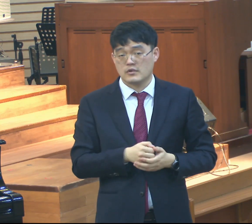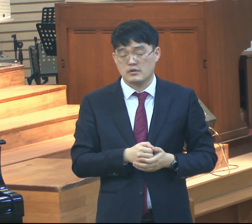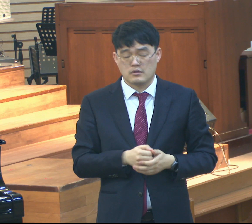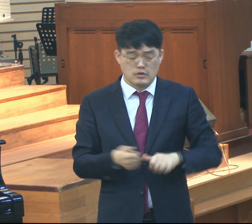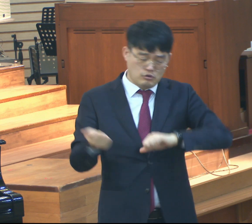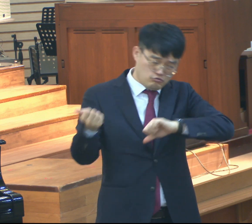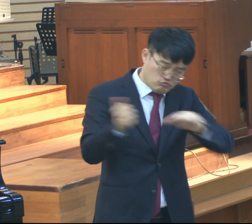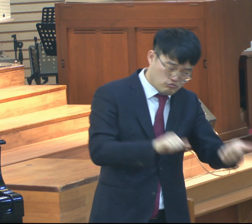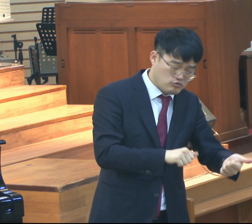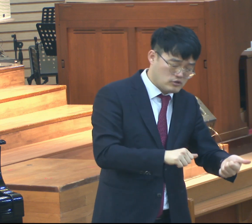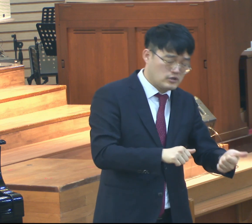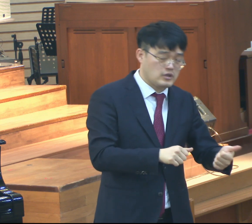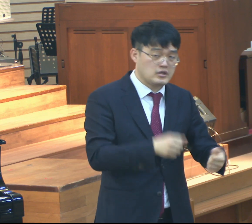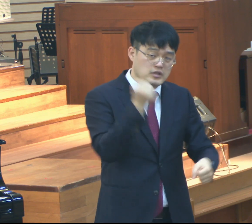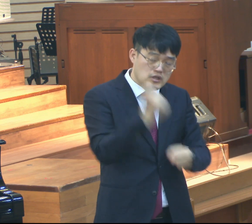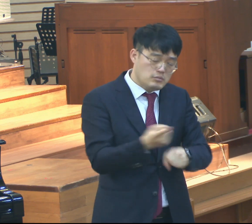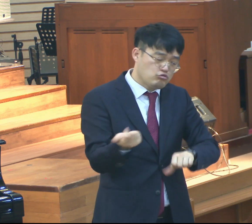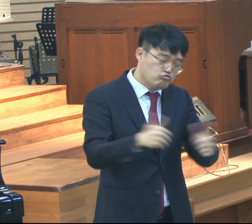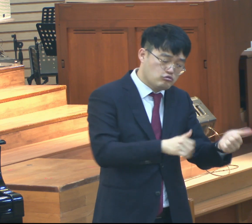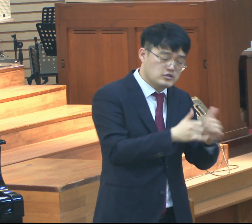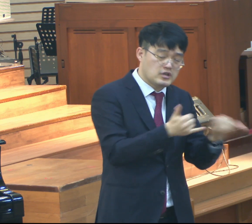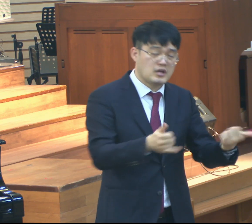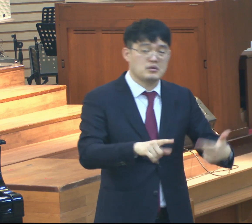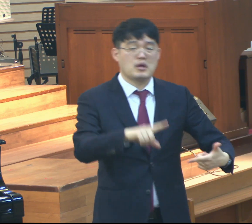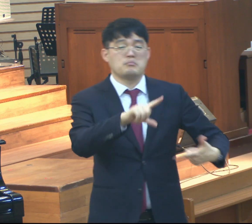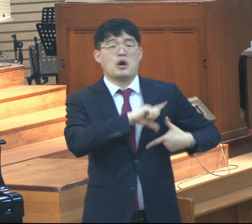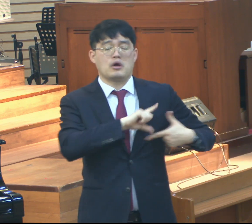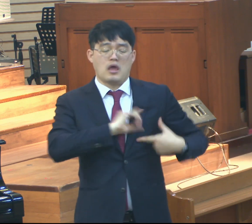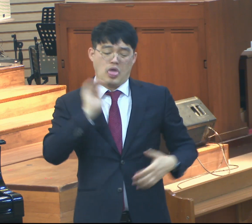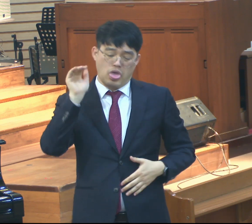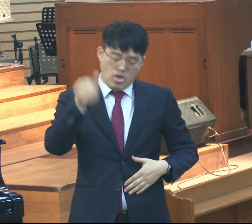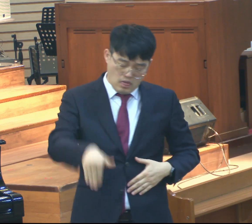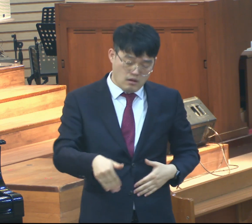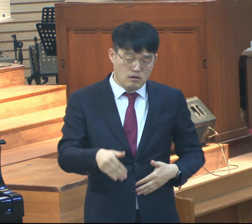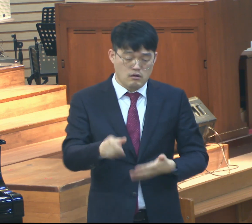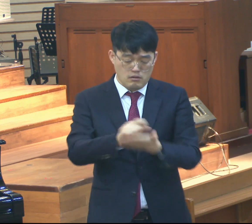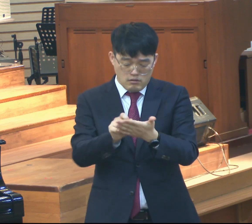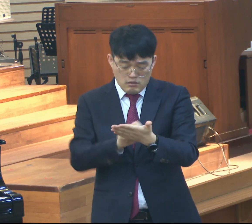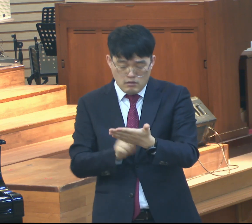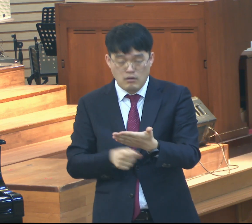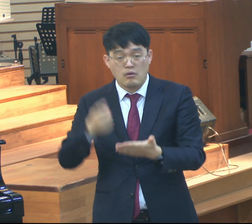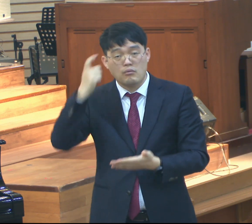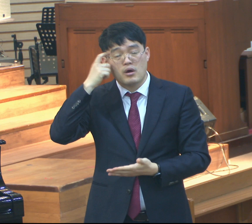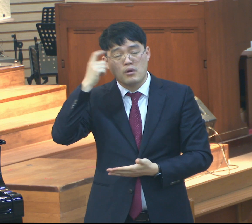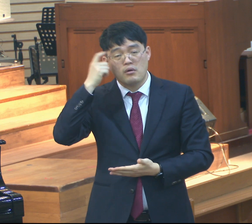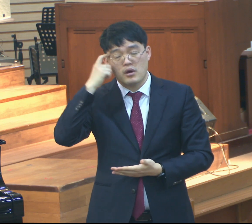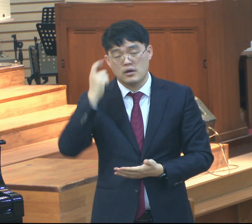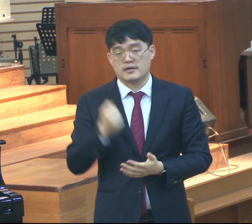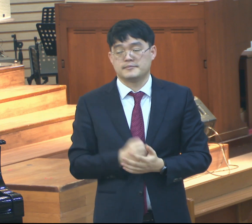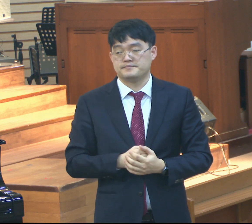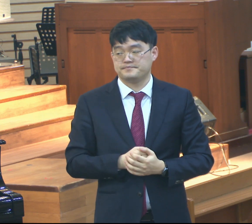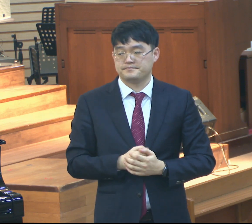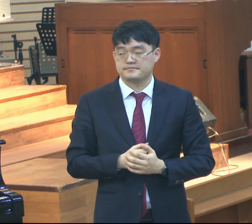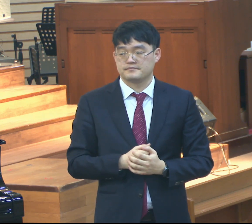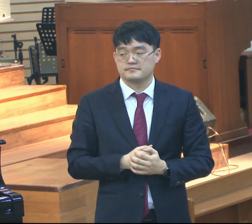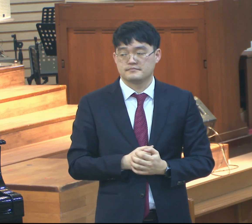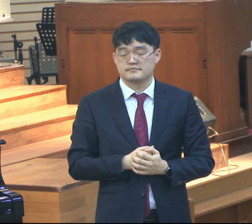써서 죽은 자의 명예를 실추시키려는 의도를 사도 요한이 가졌는가 질문해 볼 수 있는데 사실 그렇지